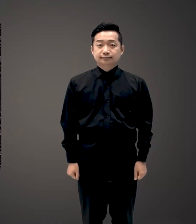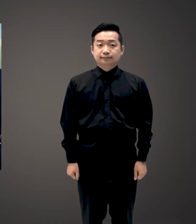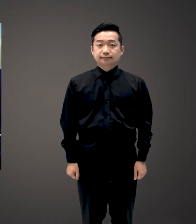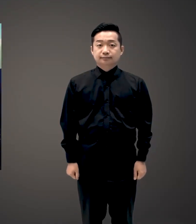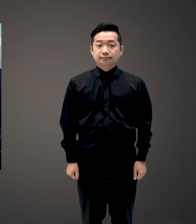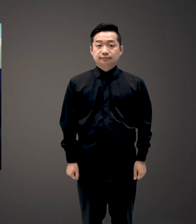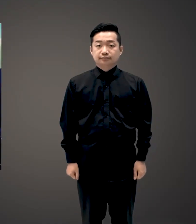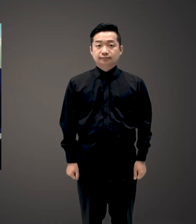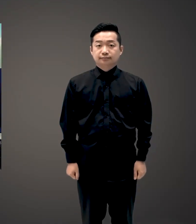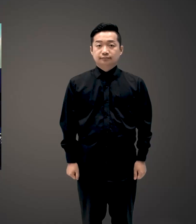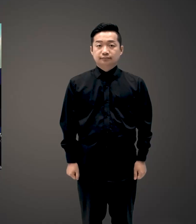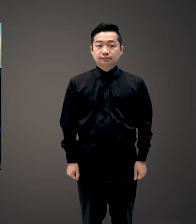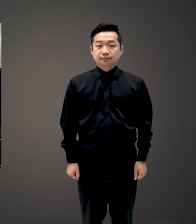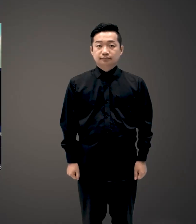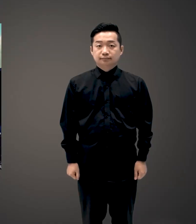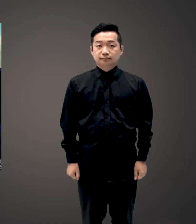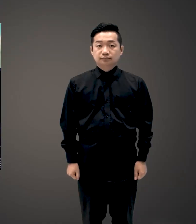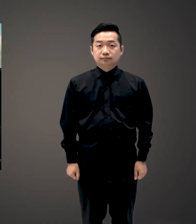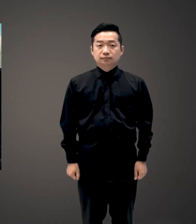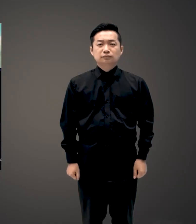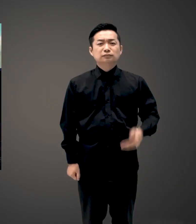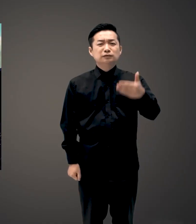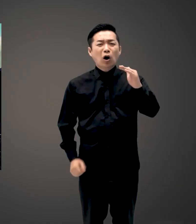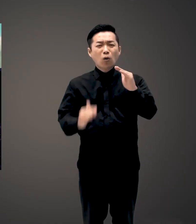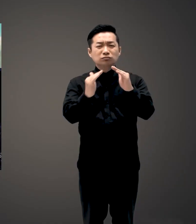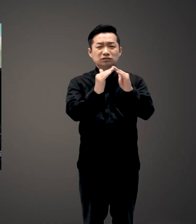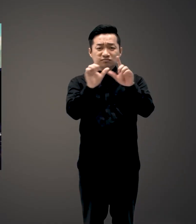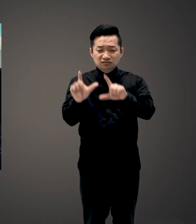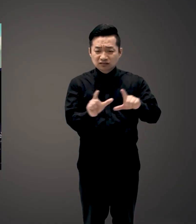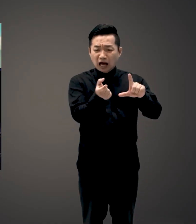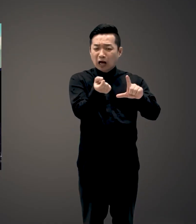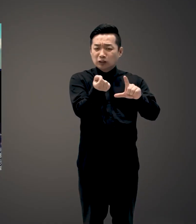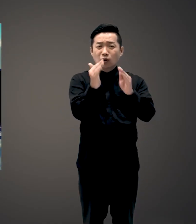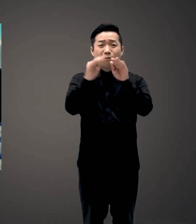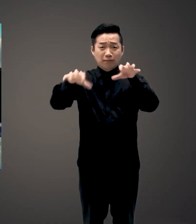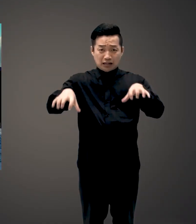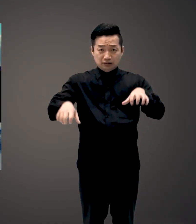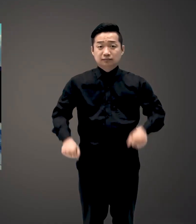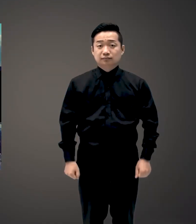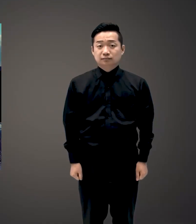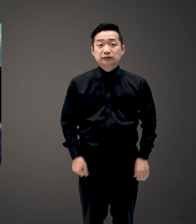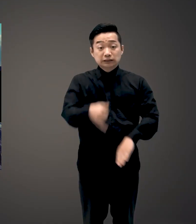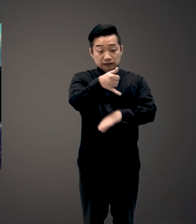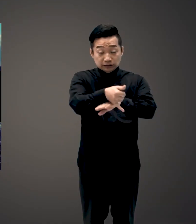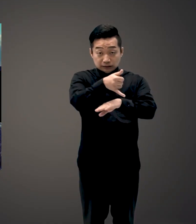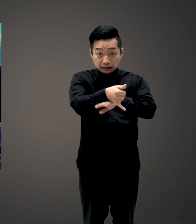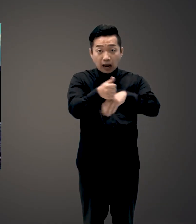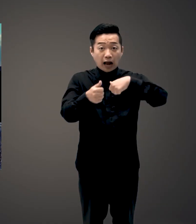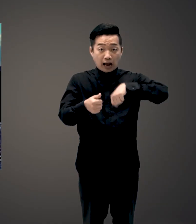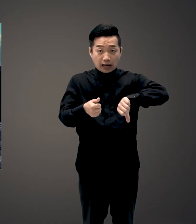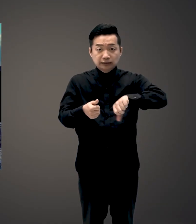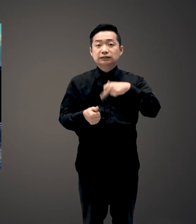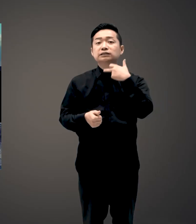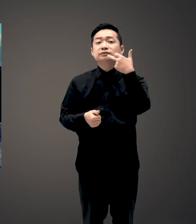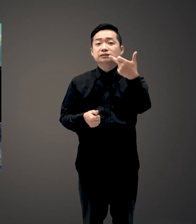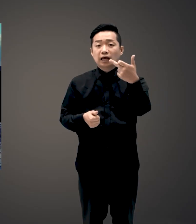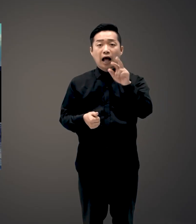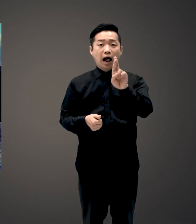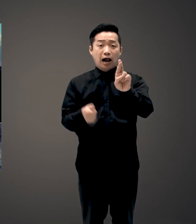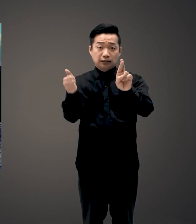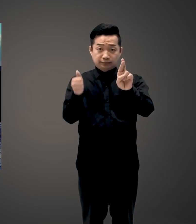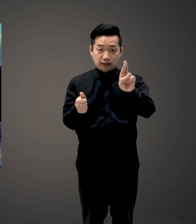미키 루크, 페이 더너웨이, 숀 펜, 데니스 호퍼, 장 리크 고다르, 베르너 헤어조크, 데이비드 린치.